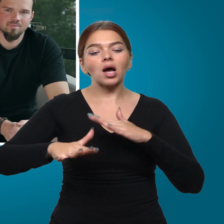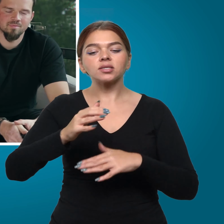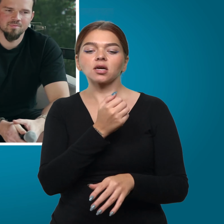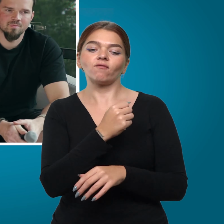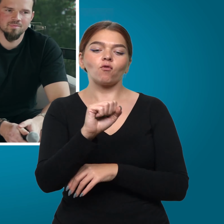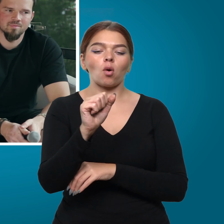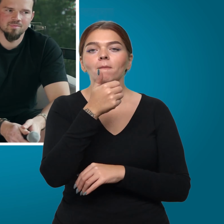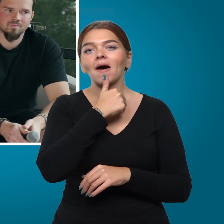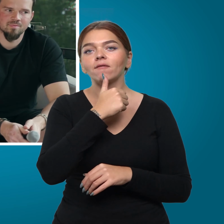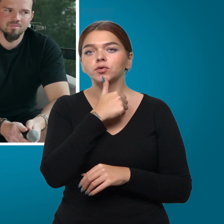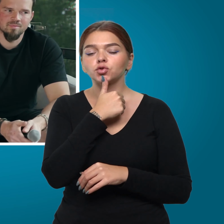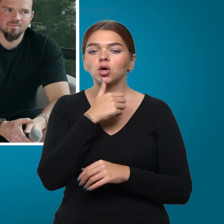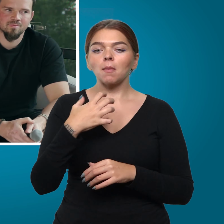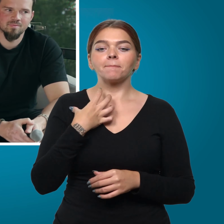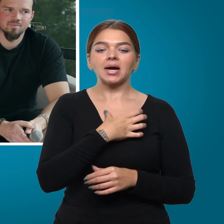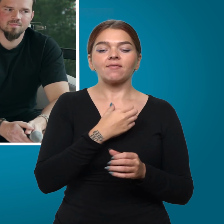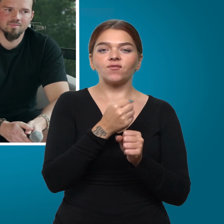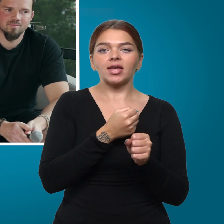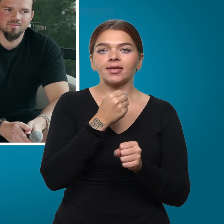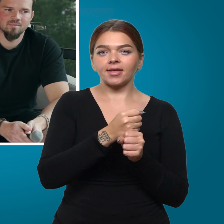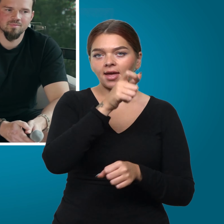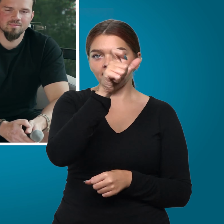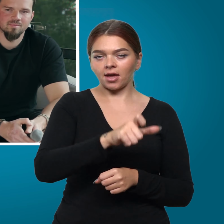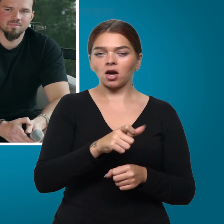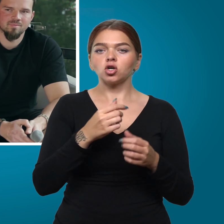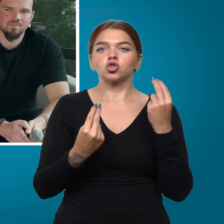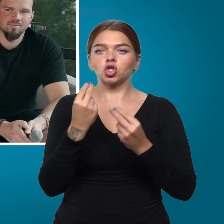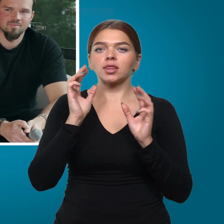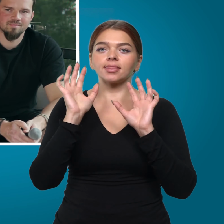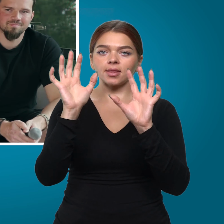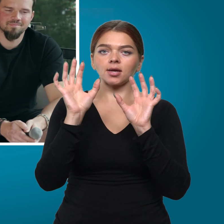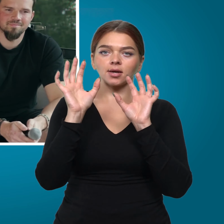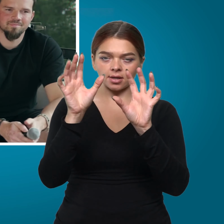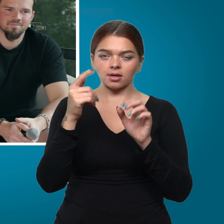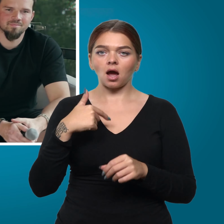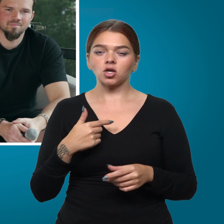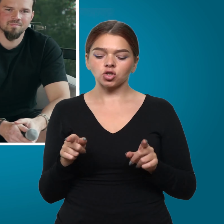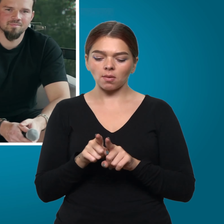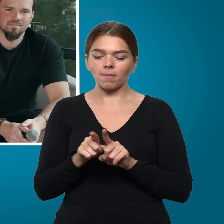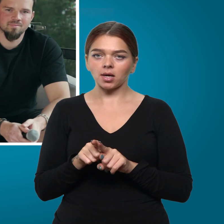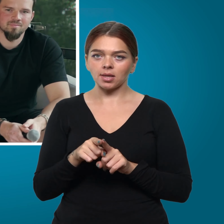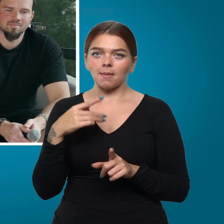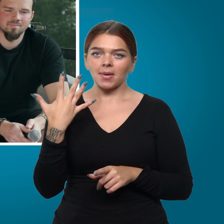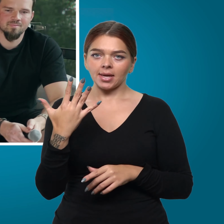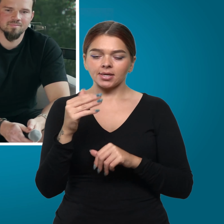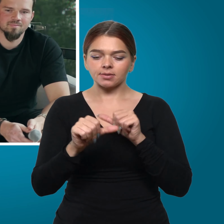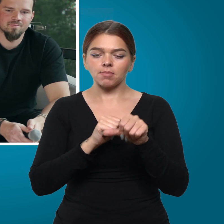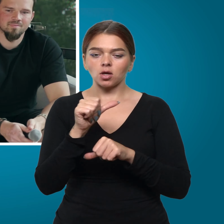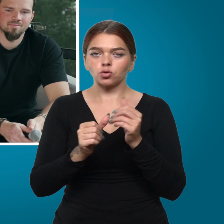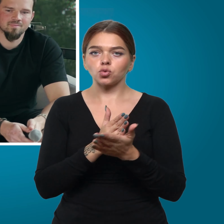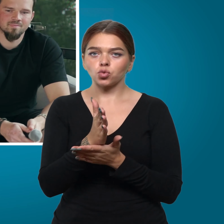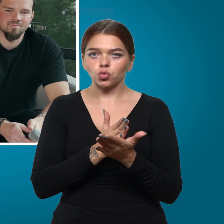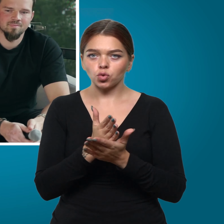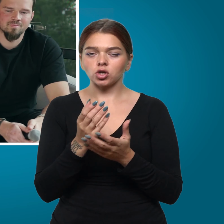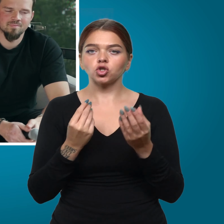žaidžiau tinklinio komandoje mokykloje. Pagrindinė veikėja turi seserį, aš turėjau seserį, turiu vis dar seserį, taip.